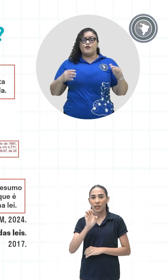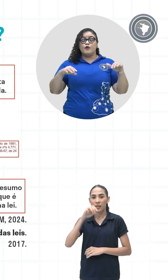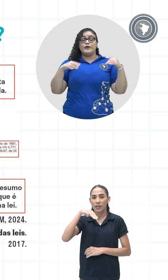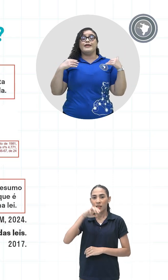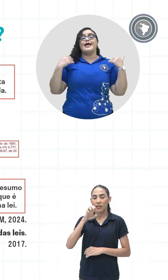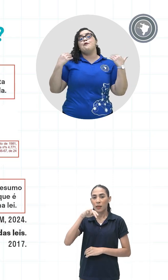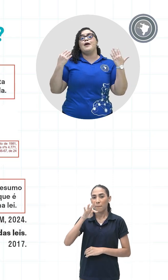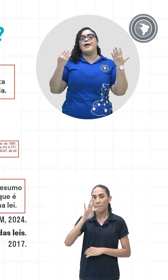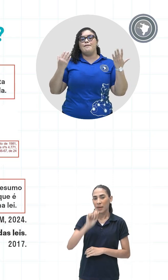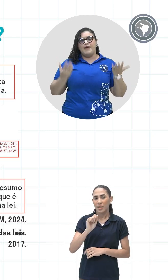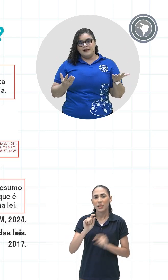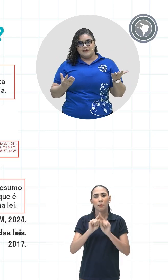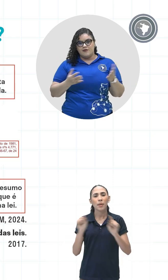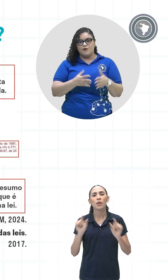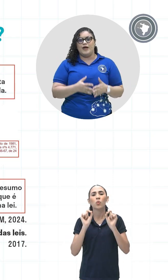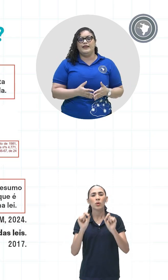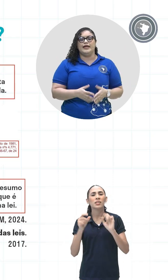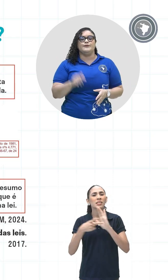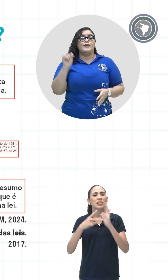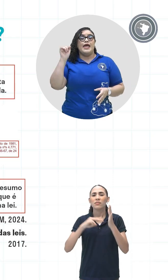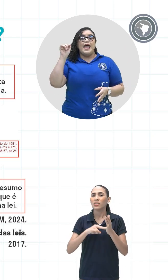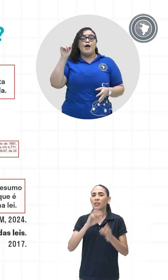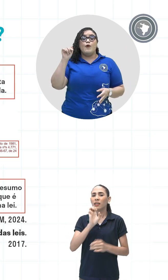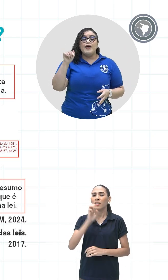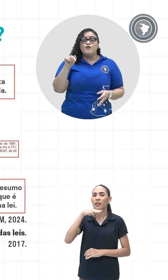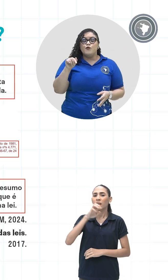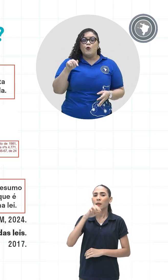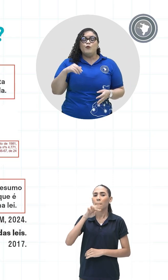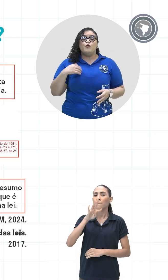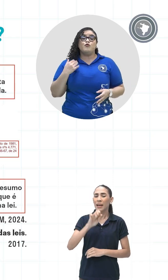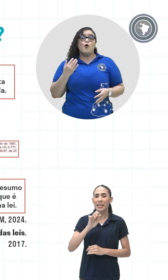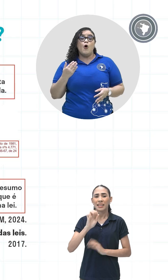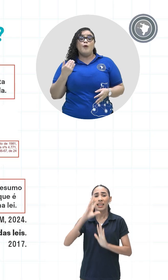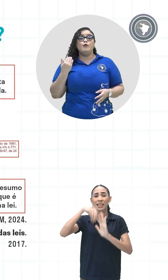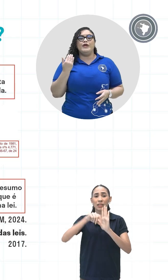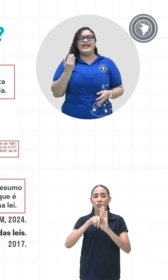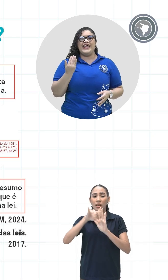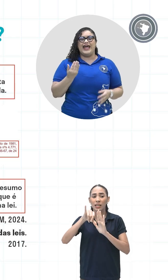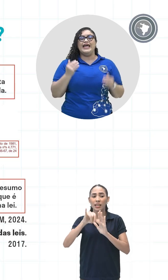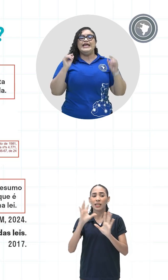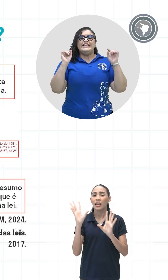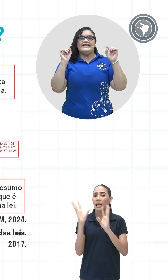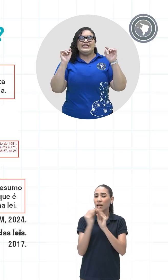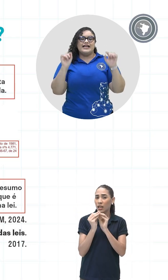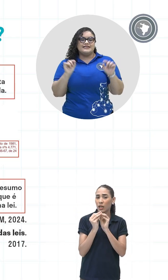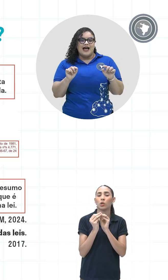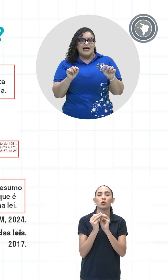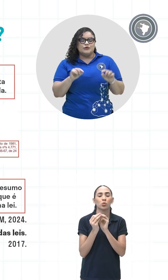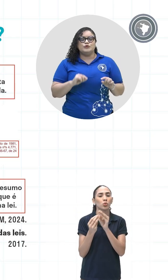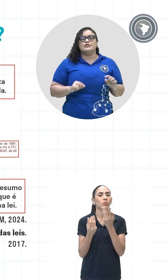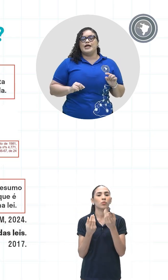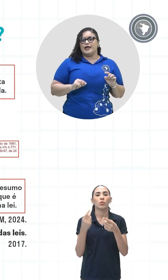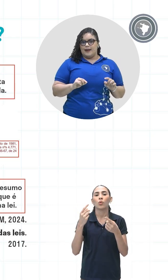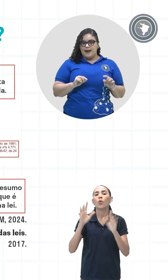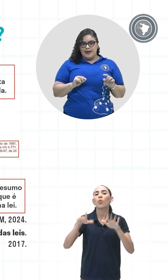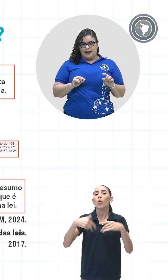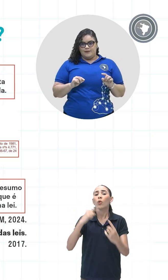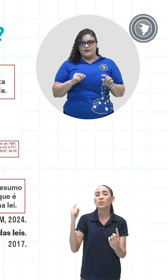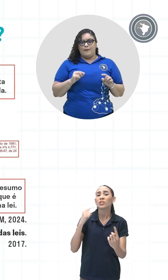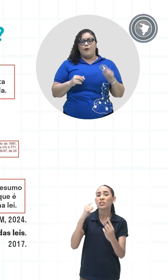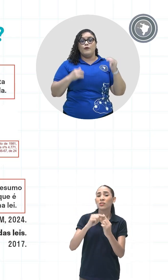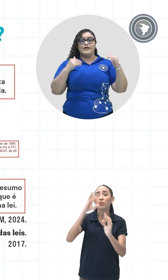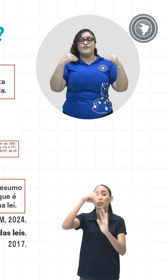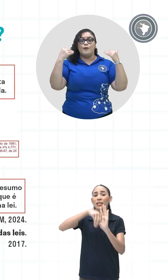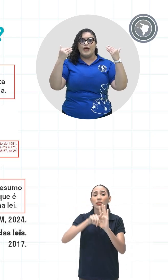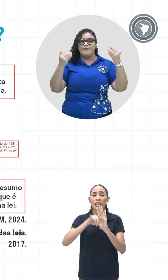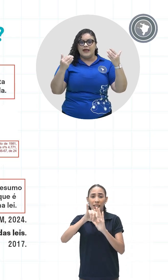ementa. Professor, o que é uma ementa de uma lei? É o resumo sobre o que é tratado naquela lei,